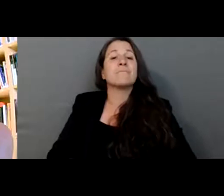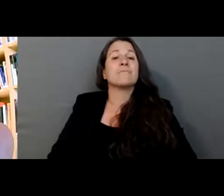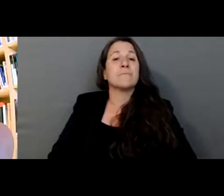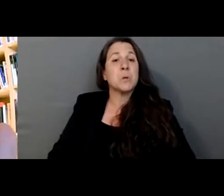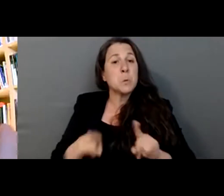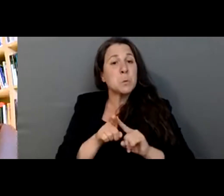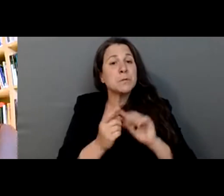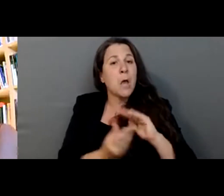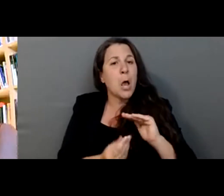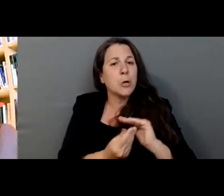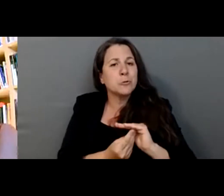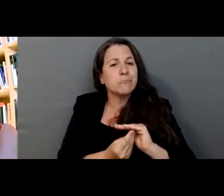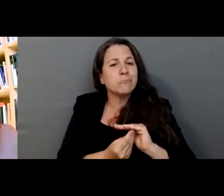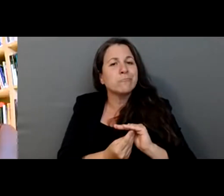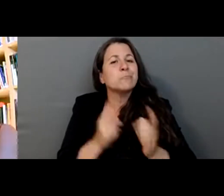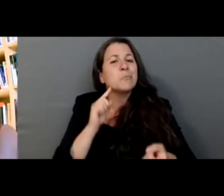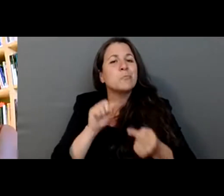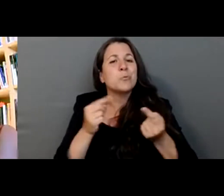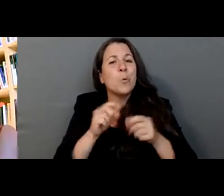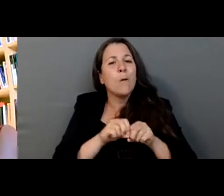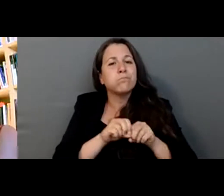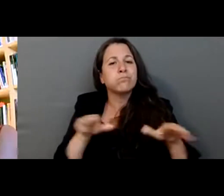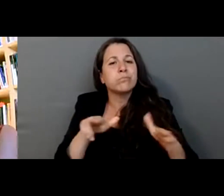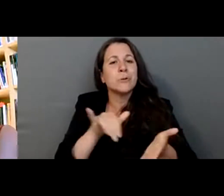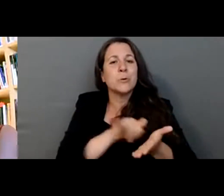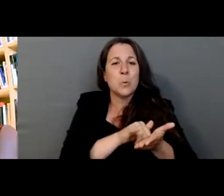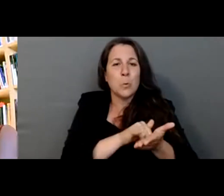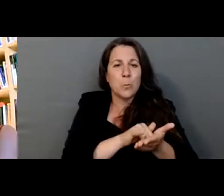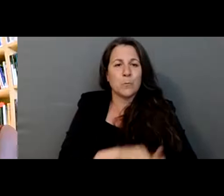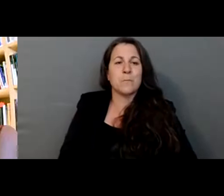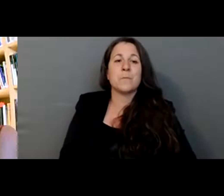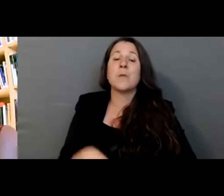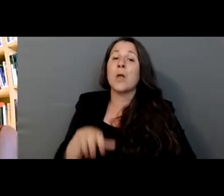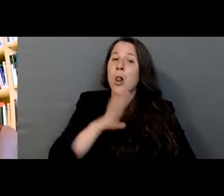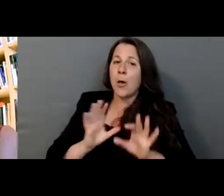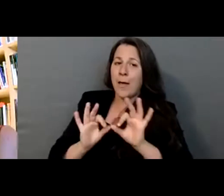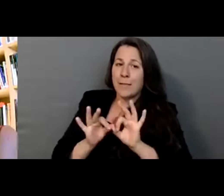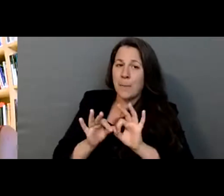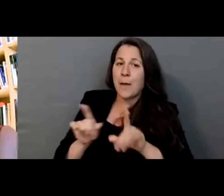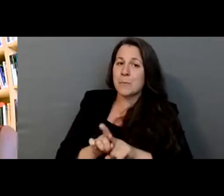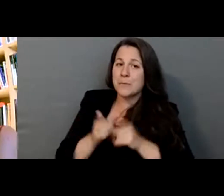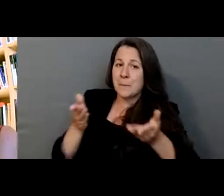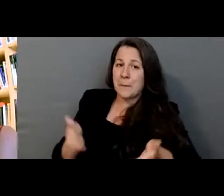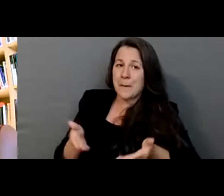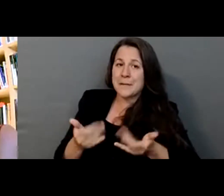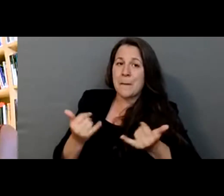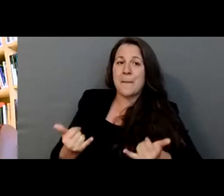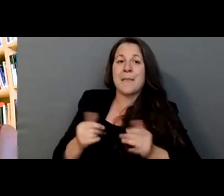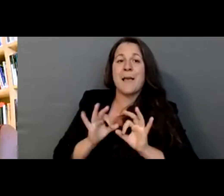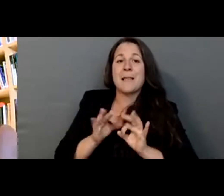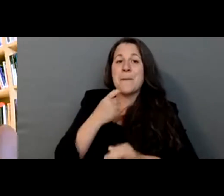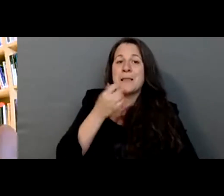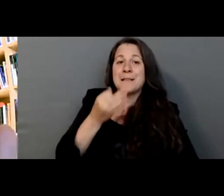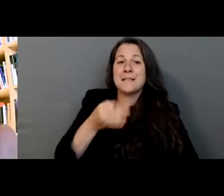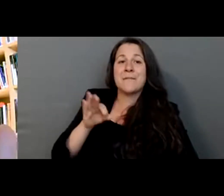YouTube. Il y a notamment l'interprétation en langue signée par Michel Chabot. Merci d'être parmi nous aujourd'hui.